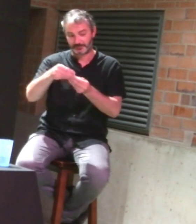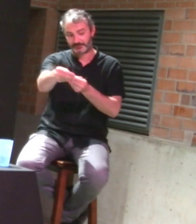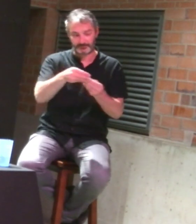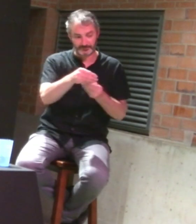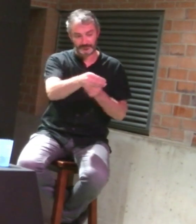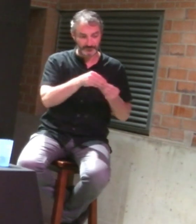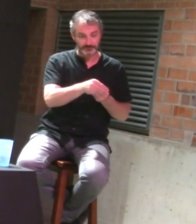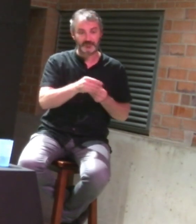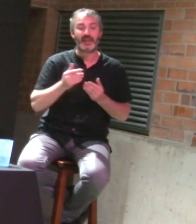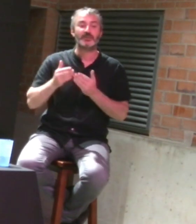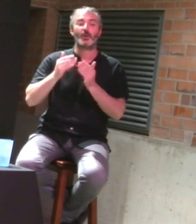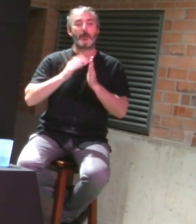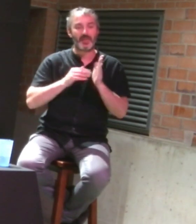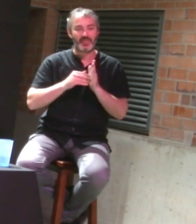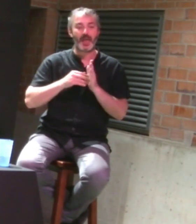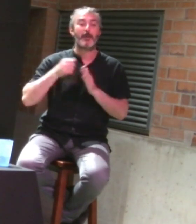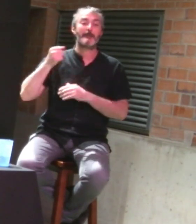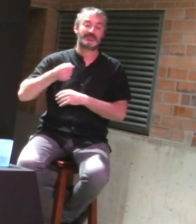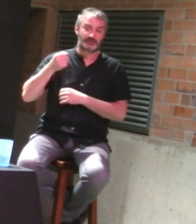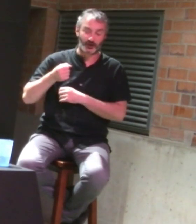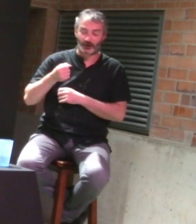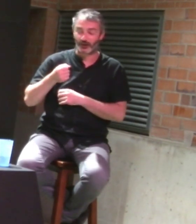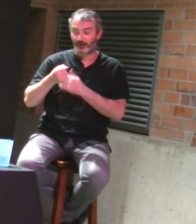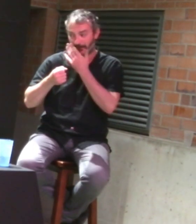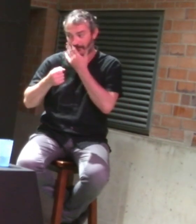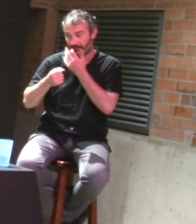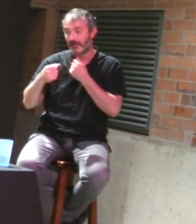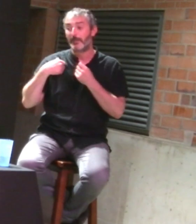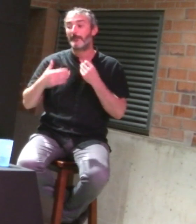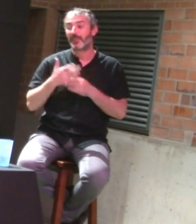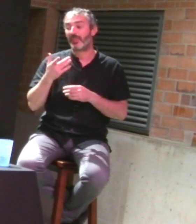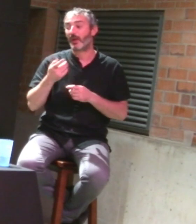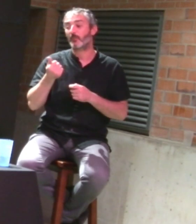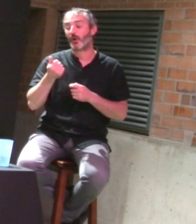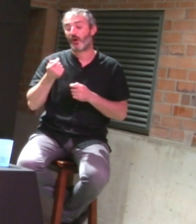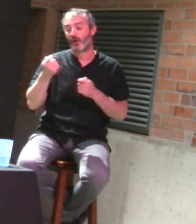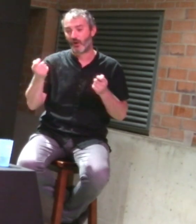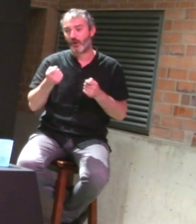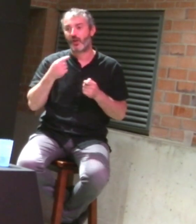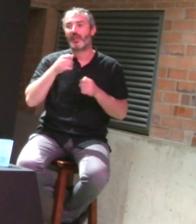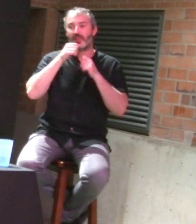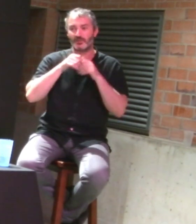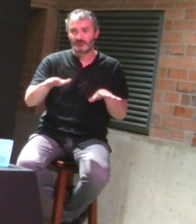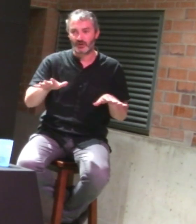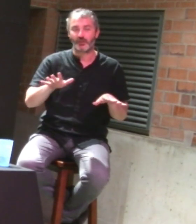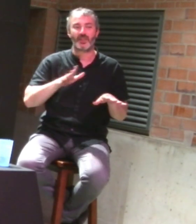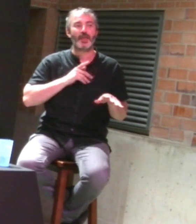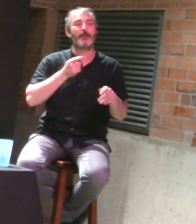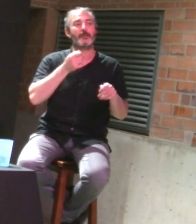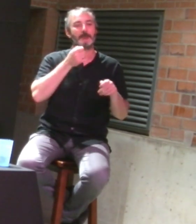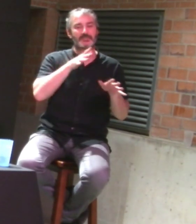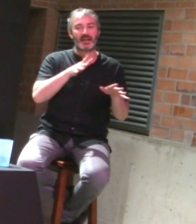aquests d'Estudios de València, en Pastor, que és l'editor, i comencen a proliferar tota una sèrie de difusió de